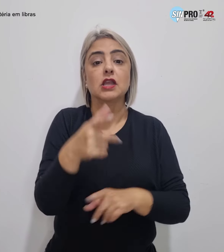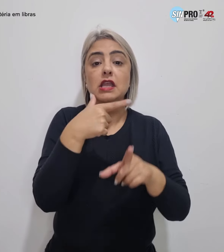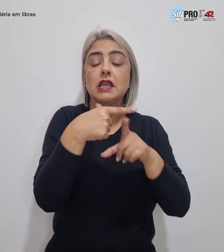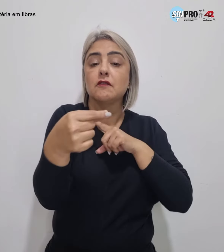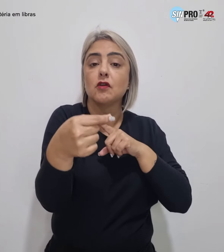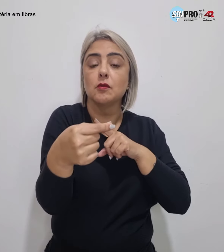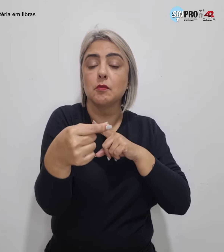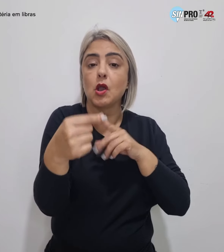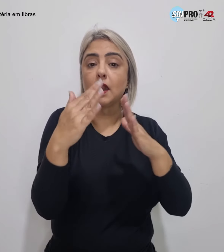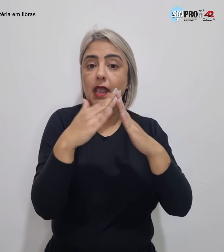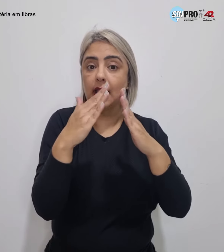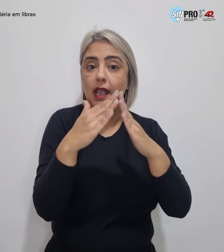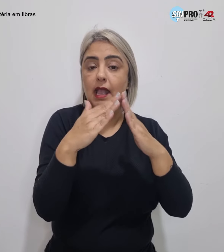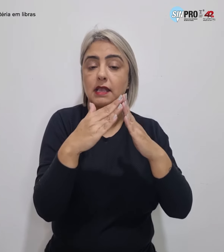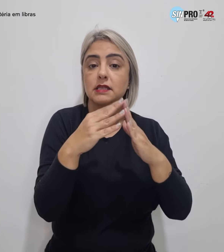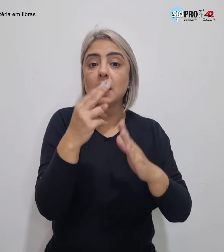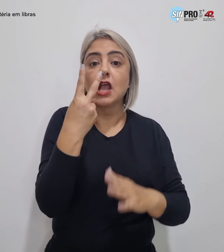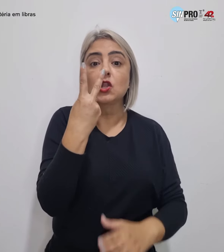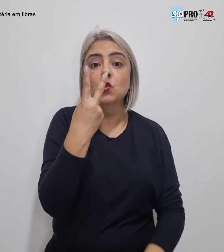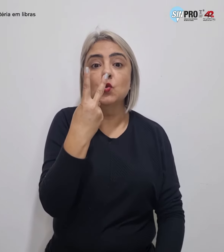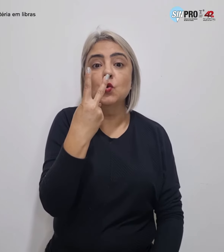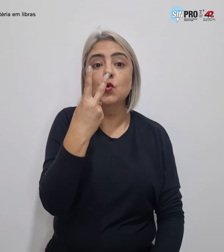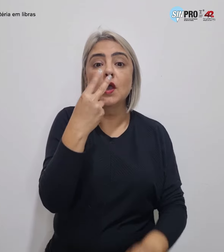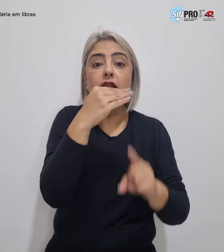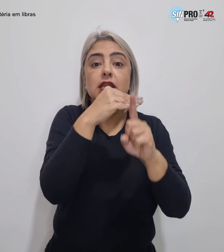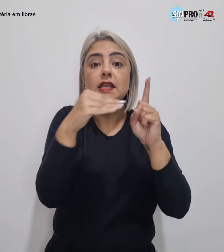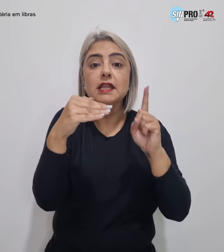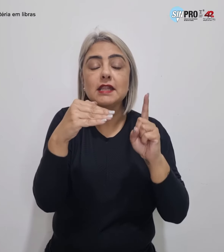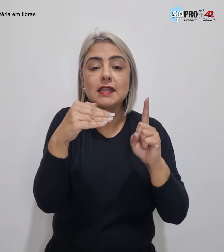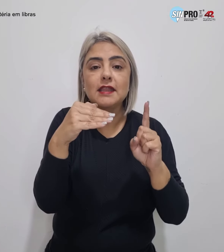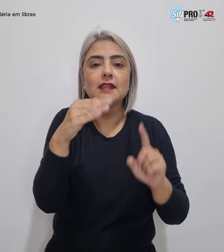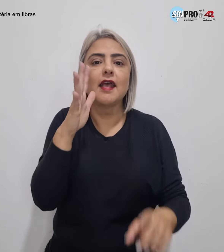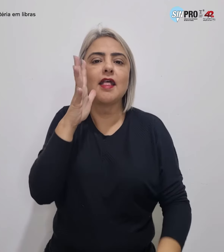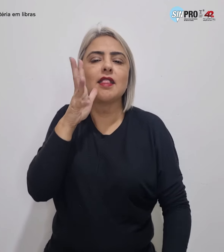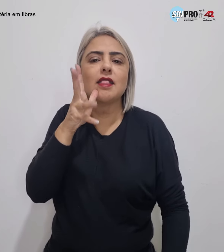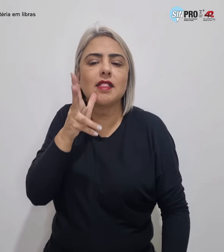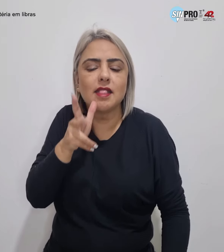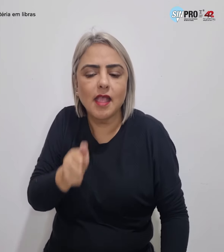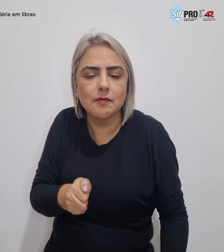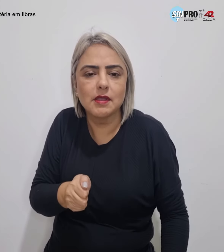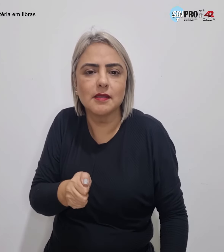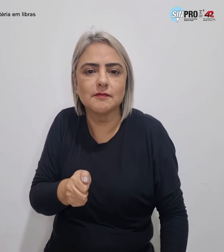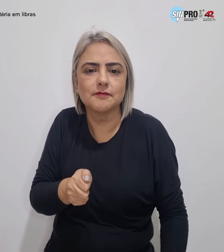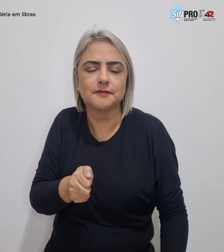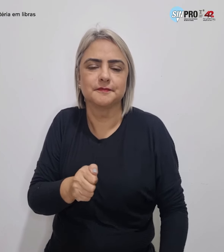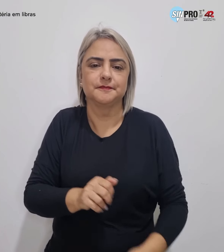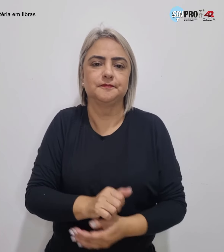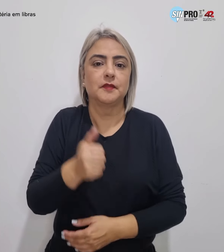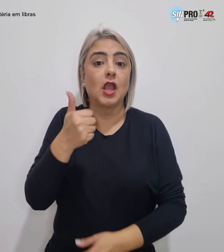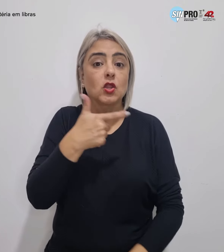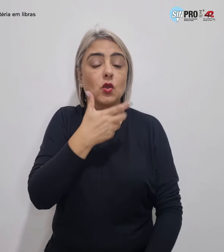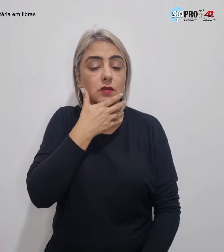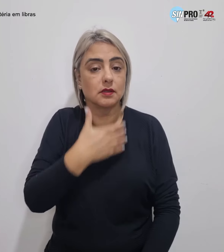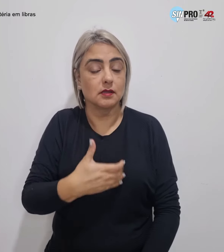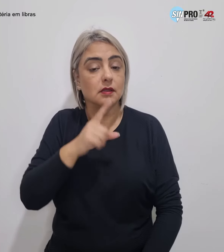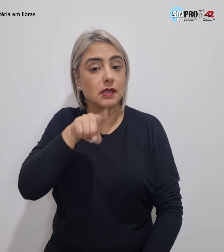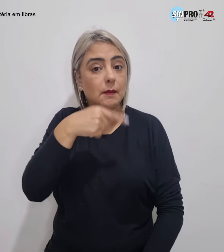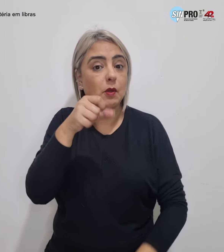o endereço as duas horas e 36 minutos de segunda-feira 12/12 após o crime